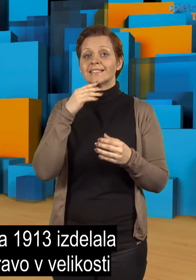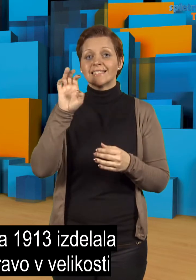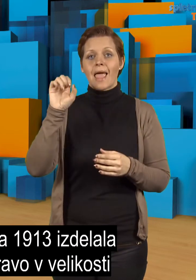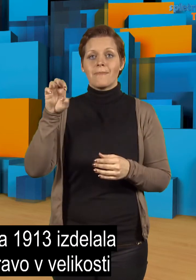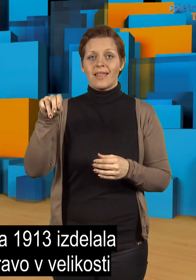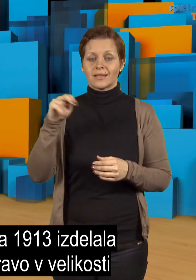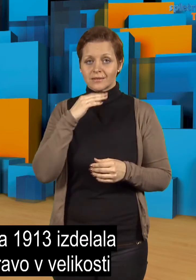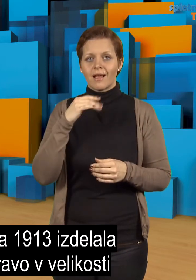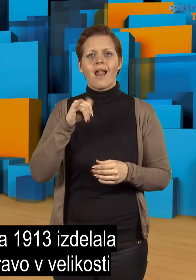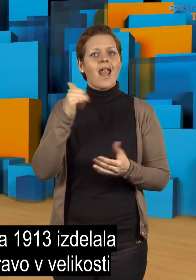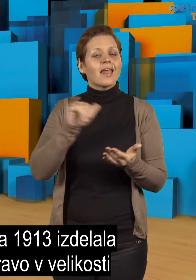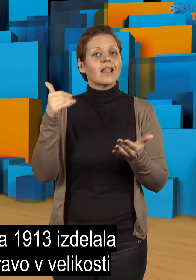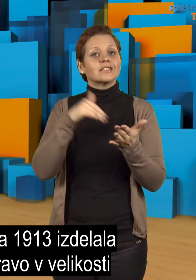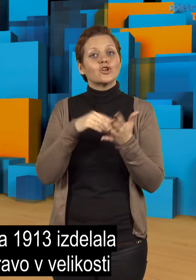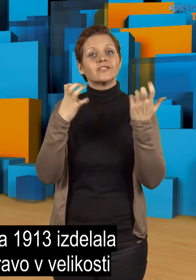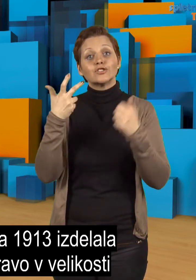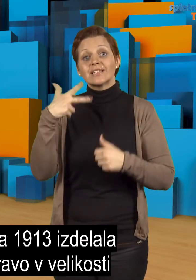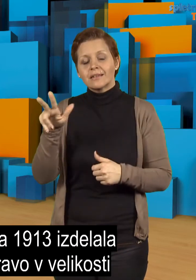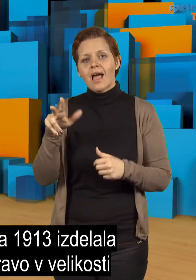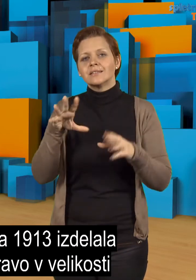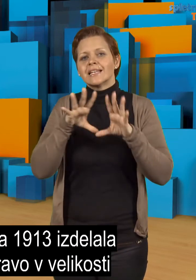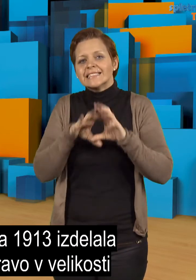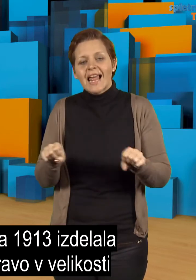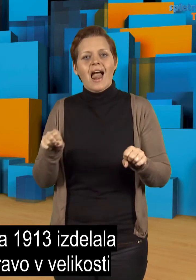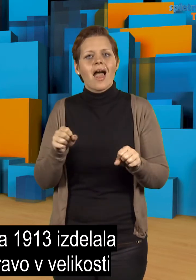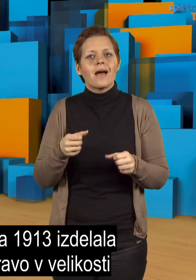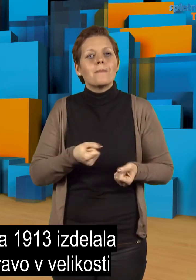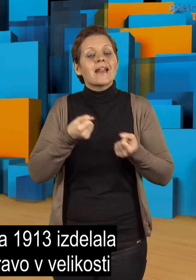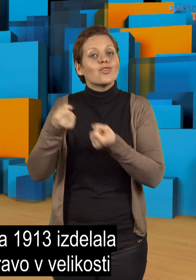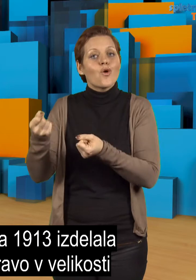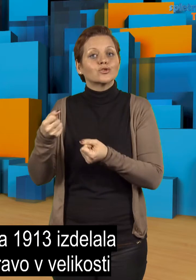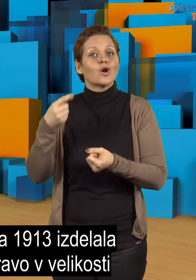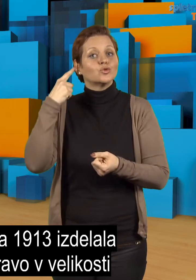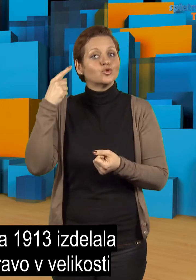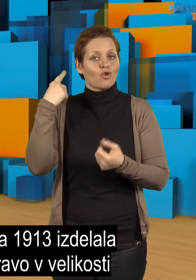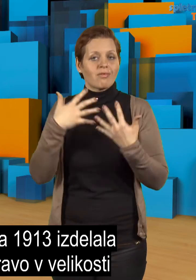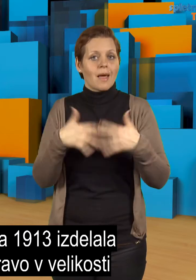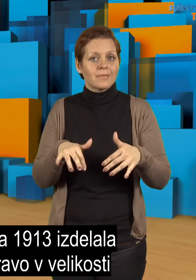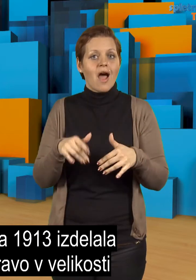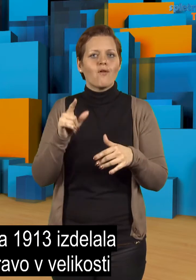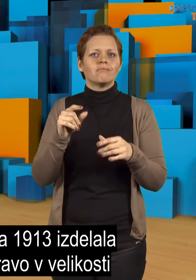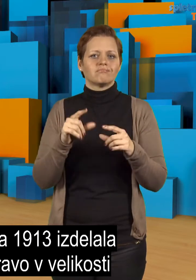Družba Siemens je leta 1913 izdelala prenosno slušno napravo v velikosti denarnice.